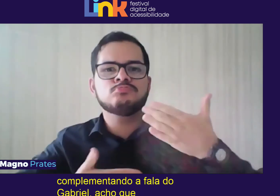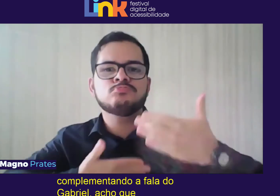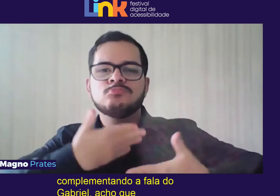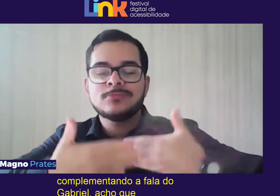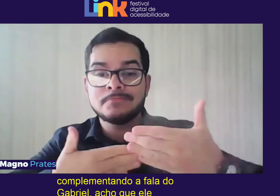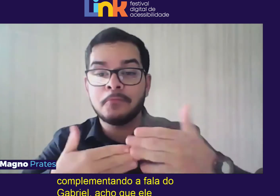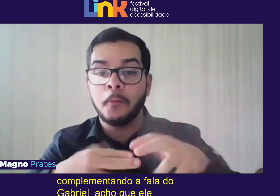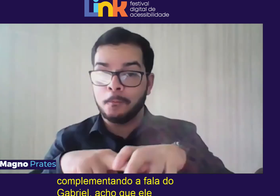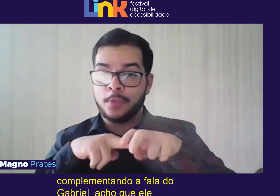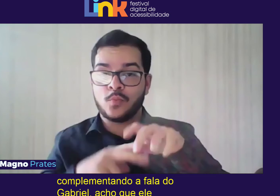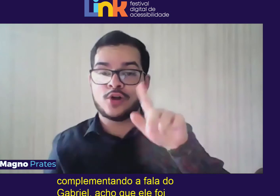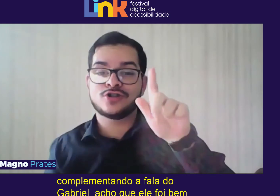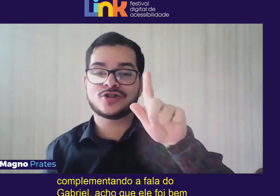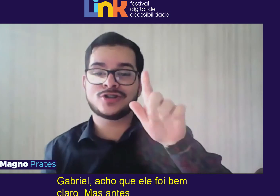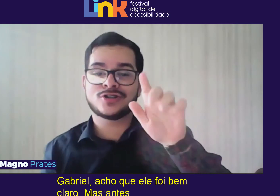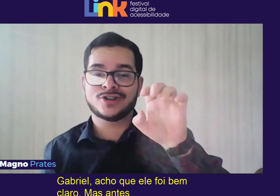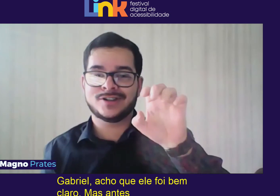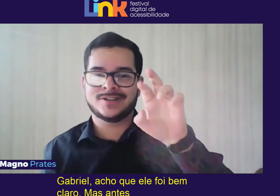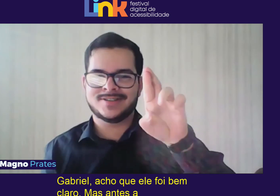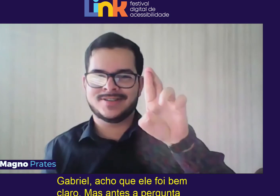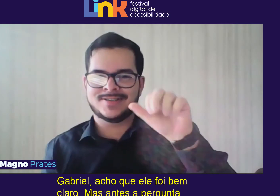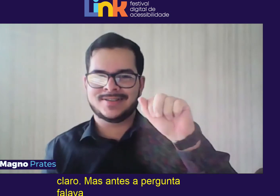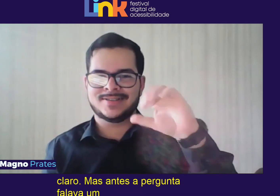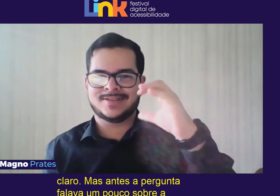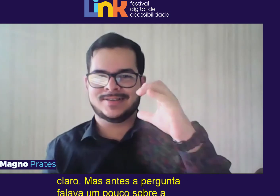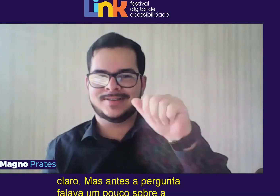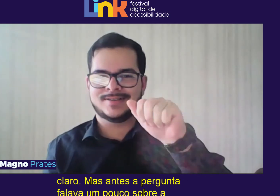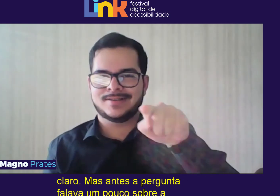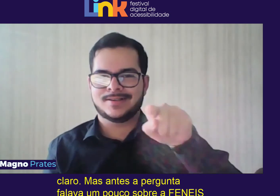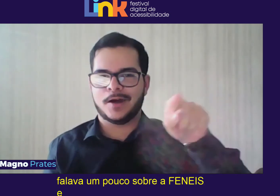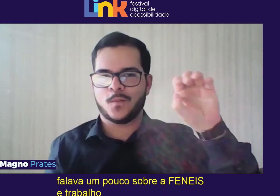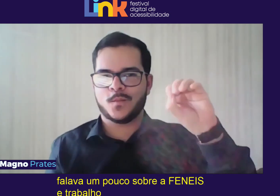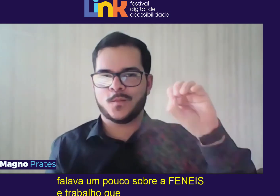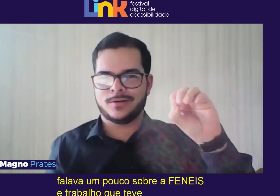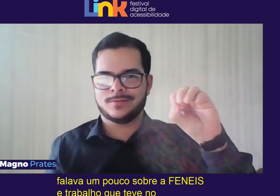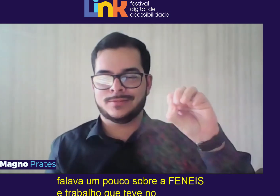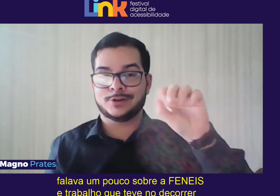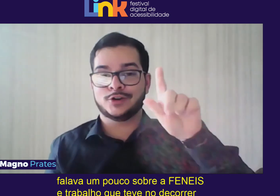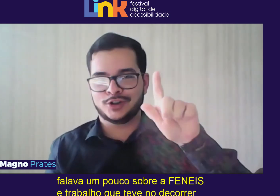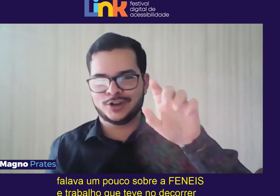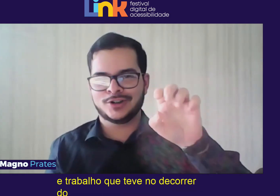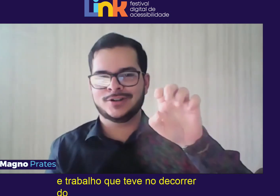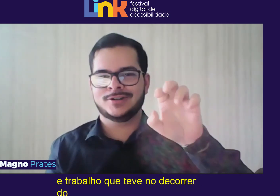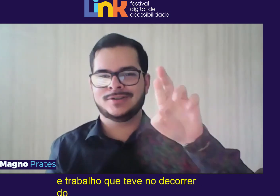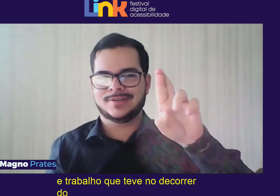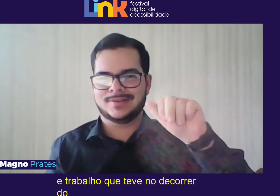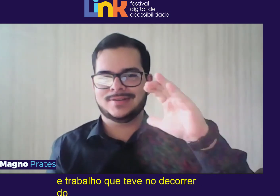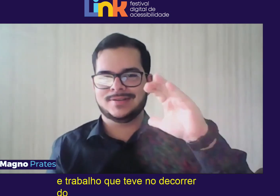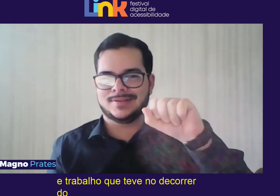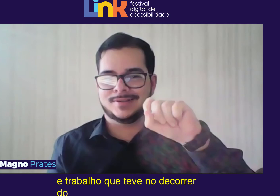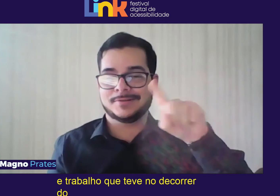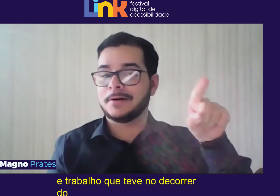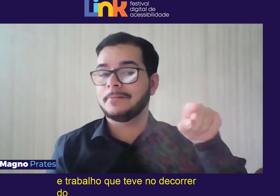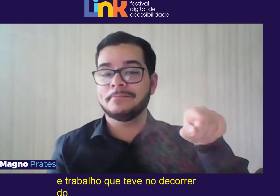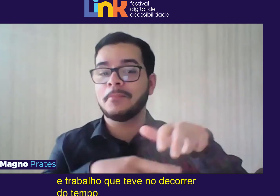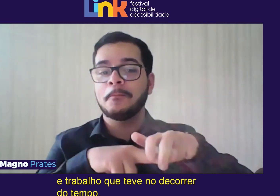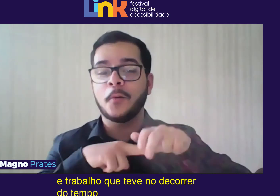FENEIS e o trabalho que a gente teve no decorrer do tempo. E aí eu falei sobre a geração, né? Sobre a nova geração da